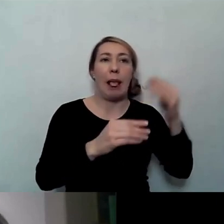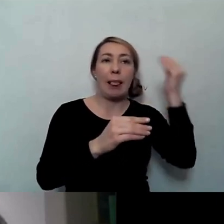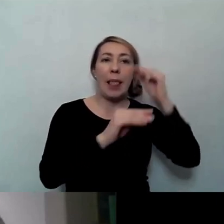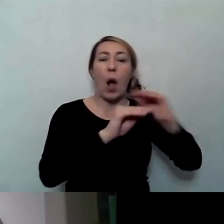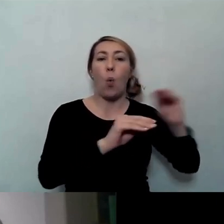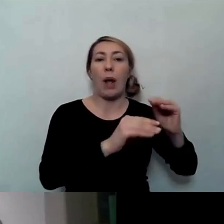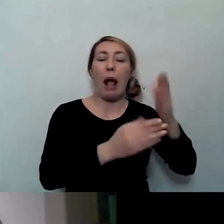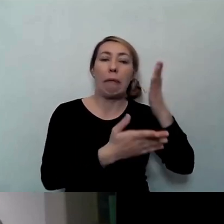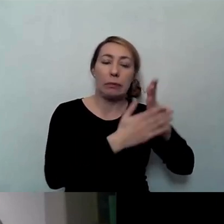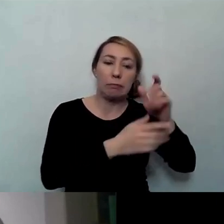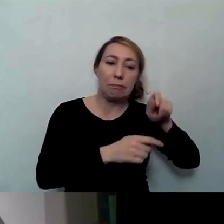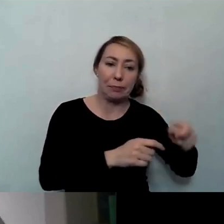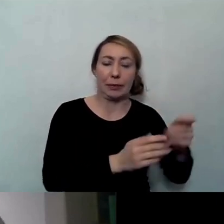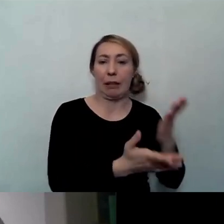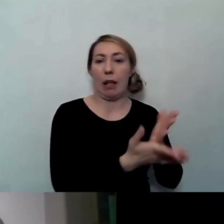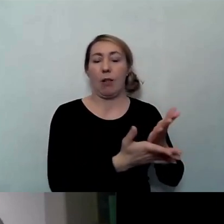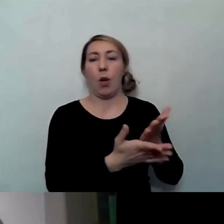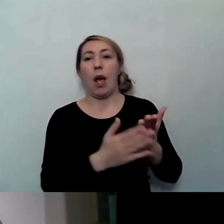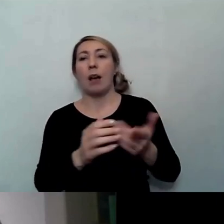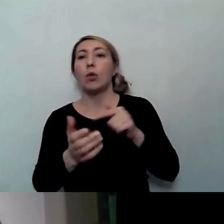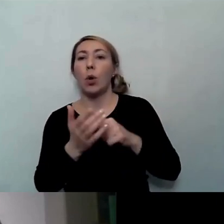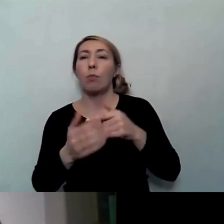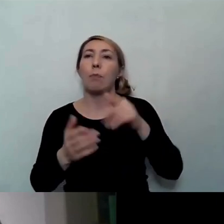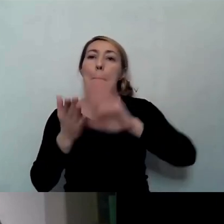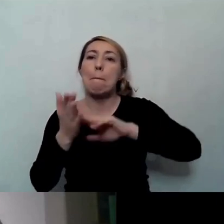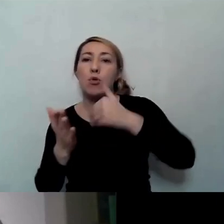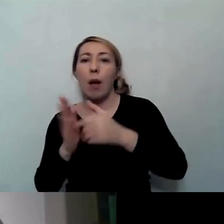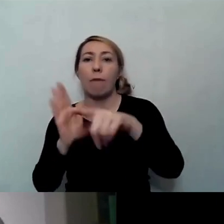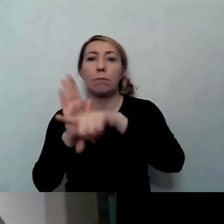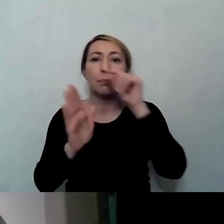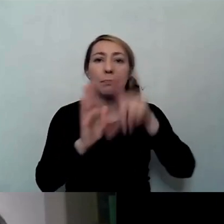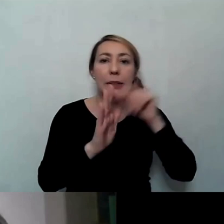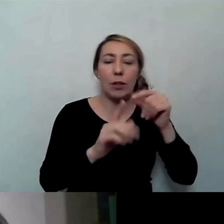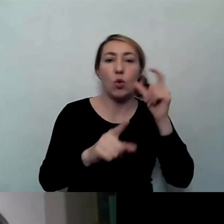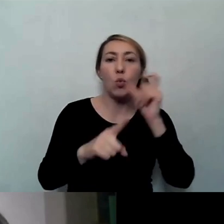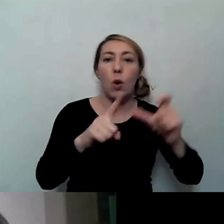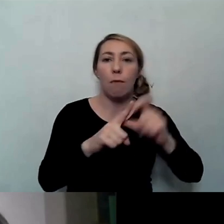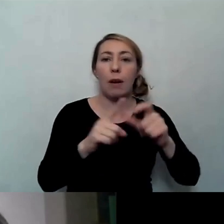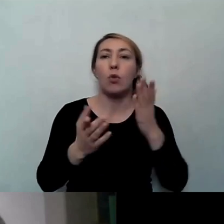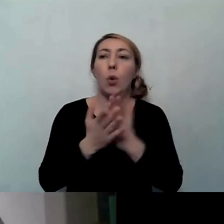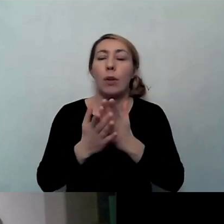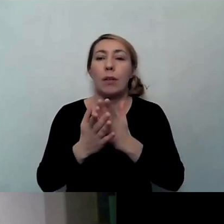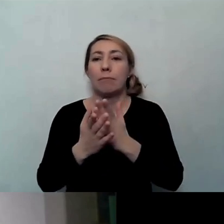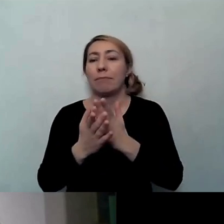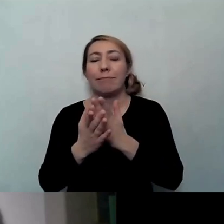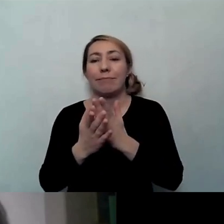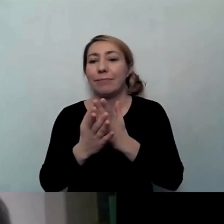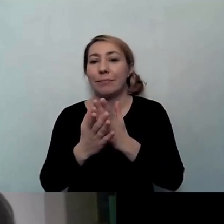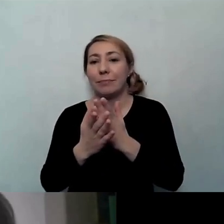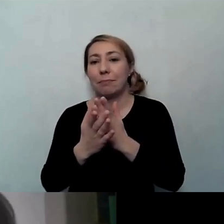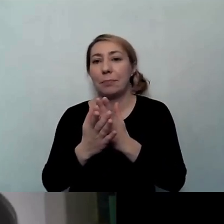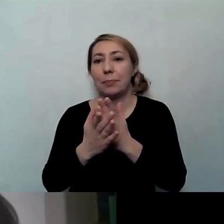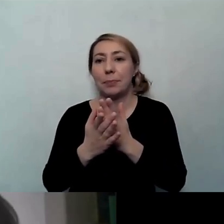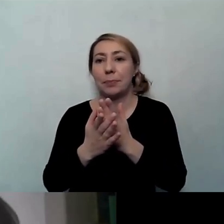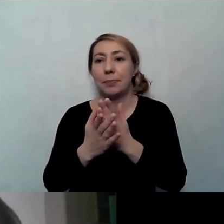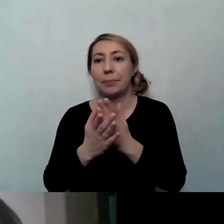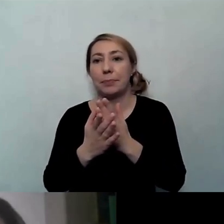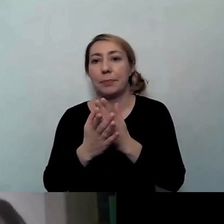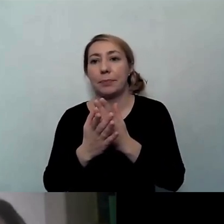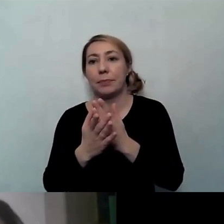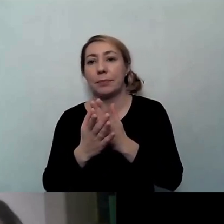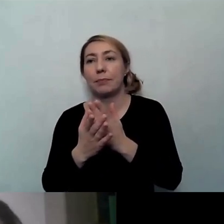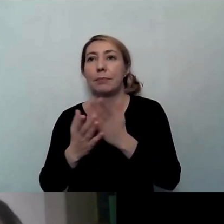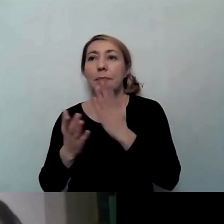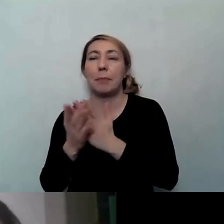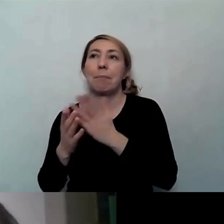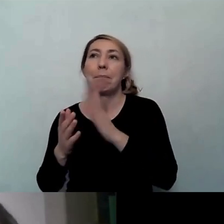to musiały być takie przykłady, które będą wyłączone z tych takich